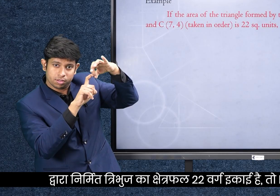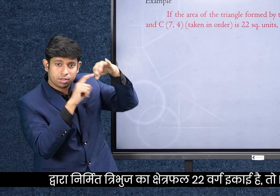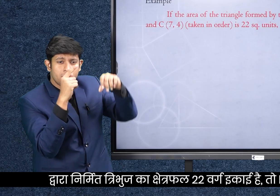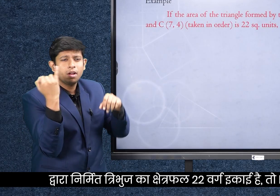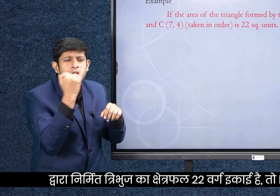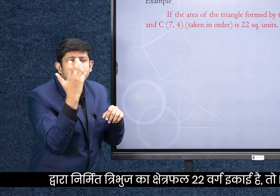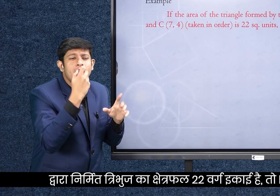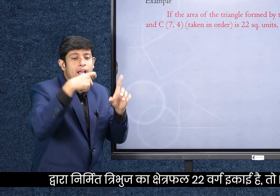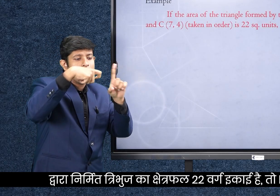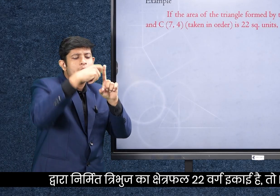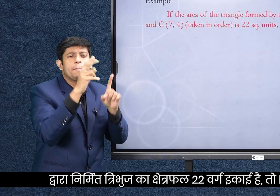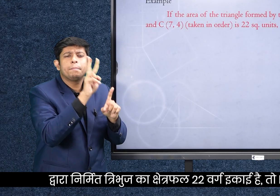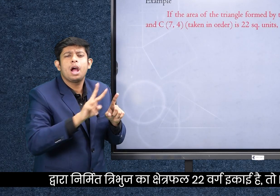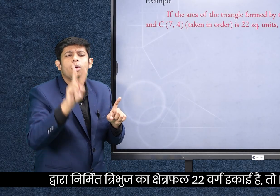कीजिए।